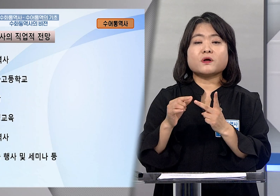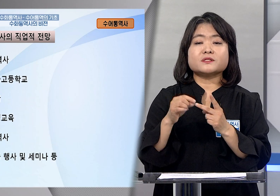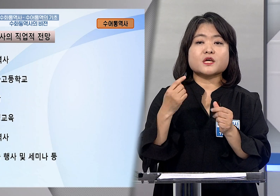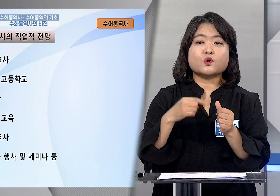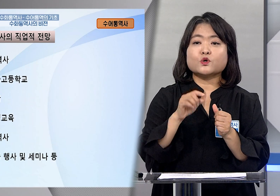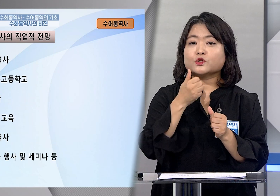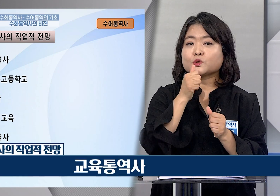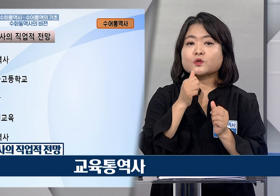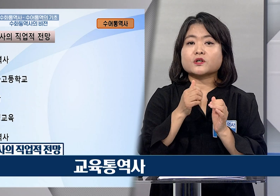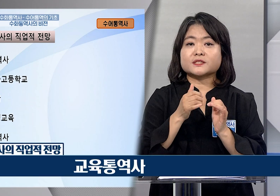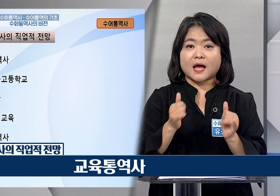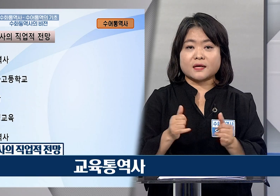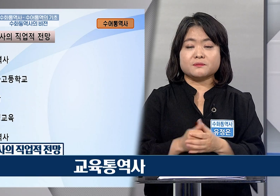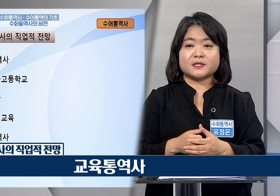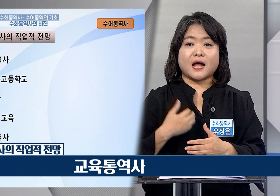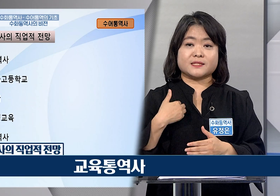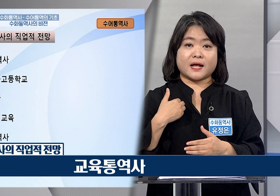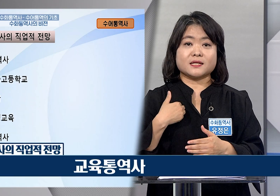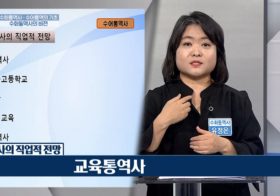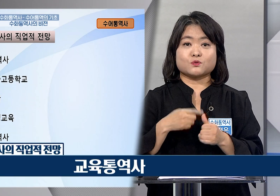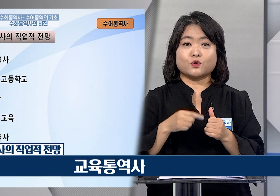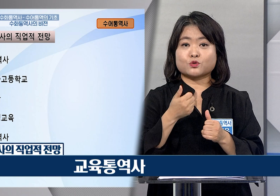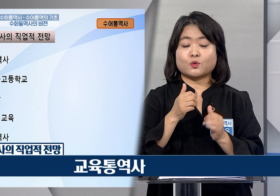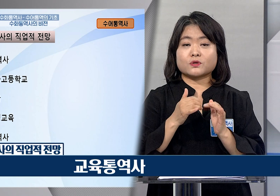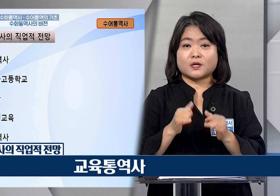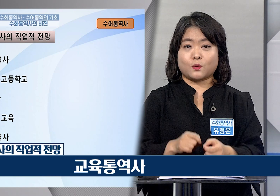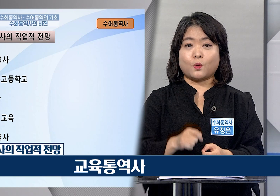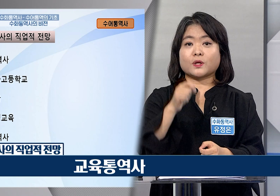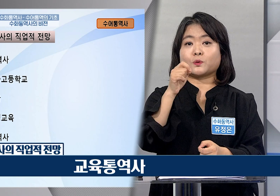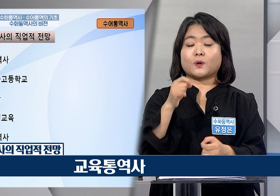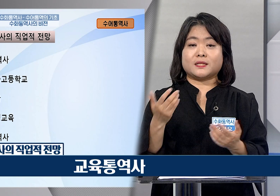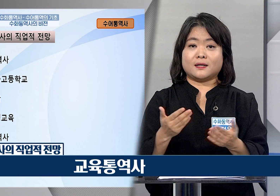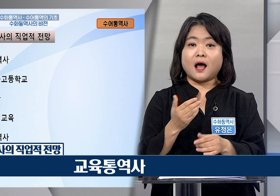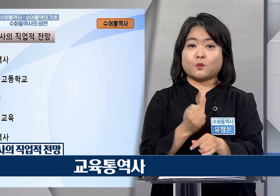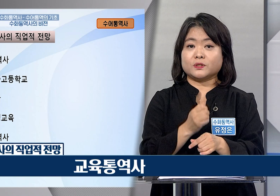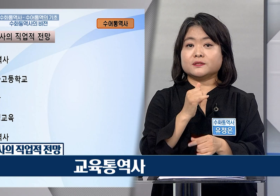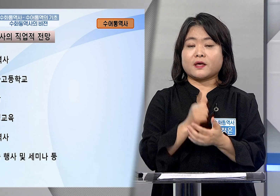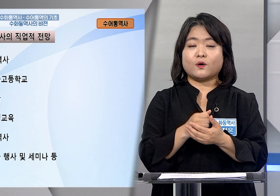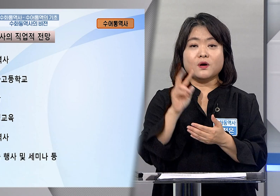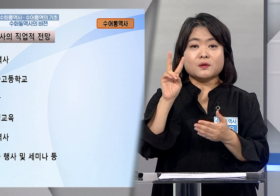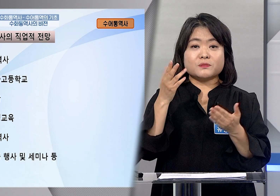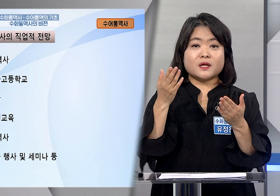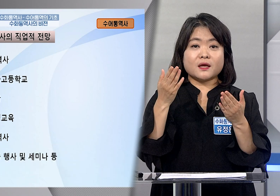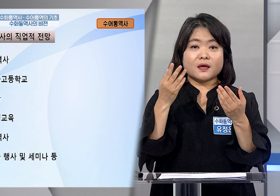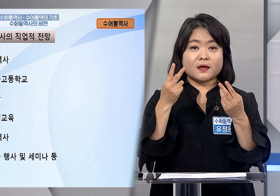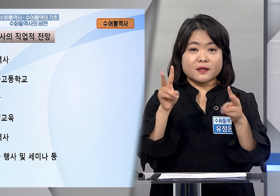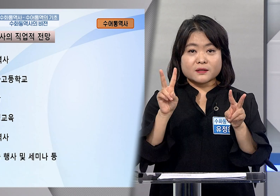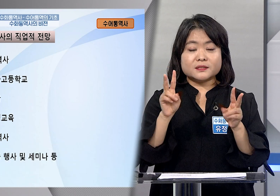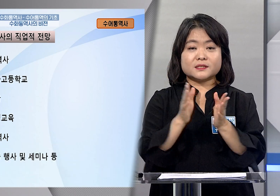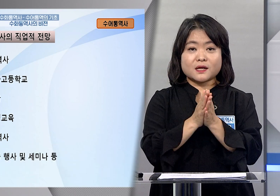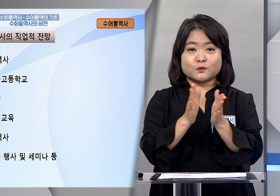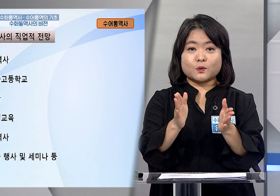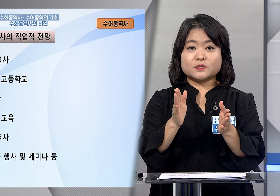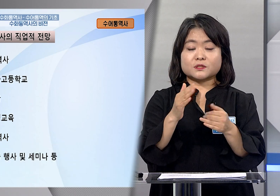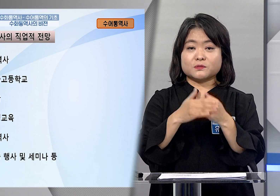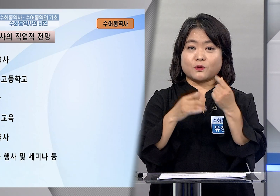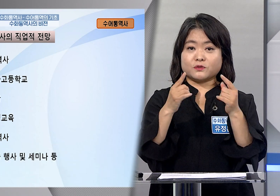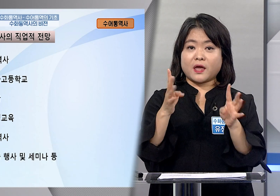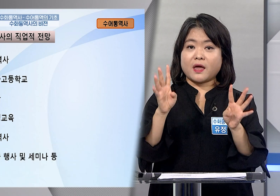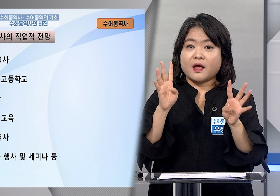번째 교육통역사입니다. 제가 지금 교육통역사로 오랫동안 일하고 있는데요. 미래대를 시작으로 지금 대구대.